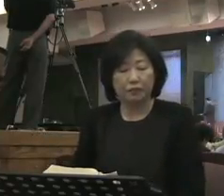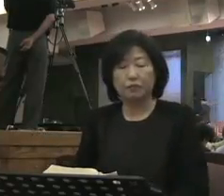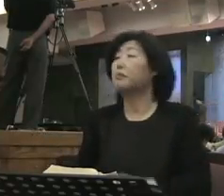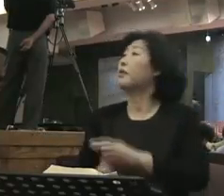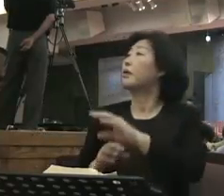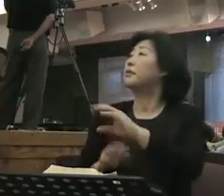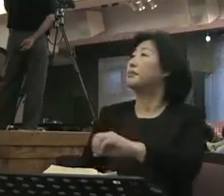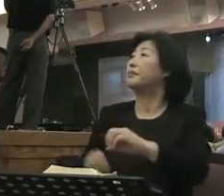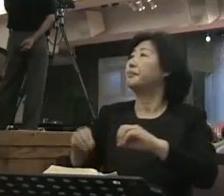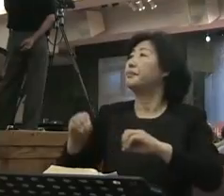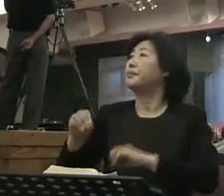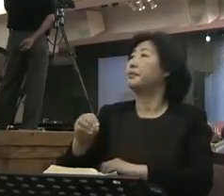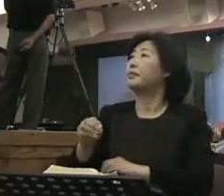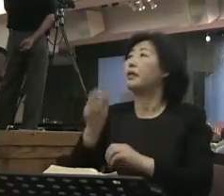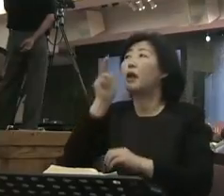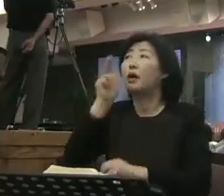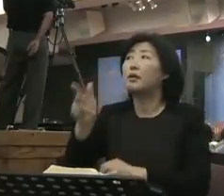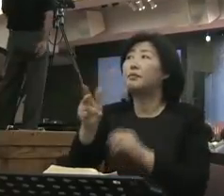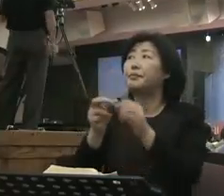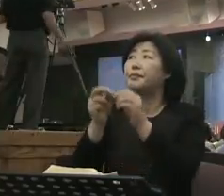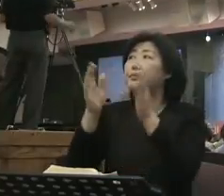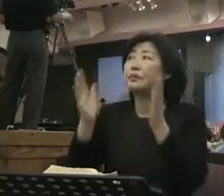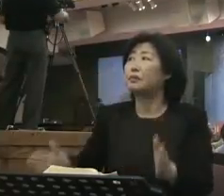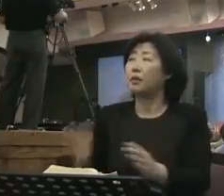여러분 이번 한 주 동안 수고 많으셨습니다.